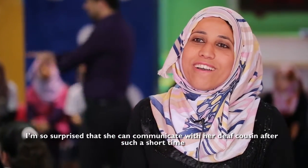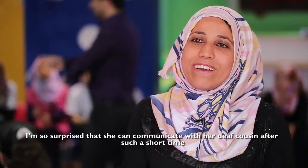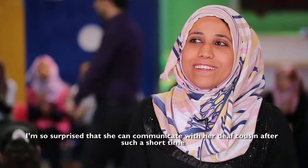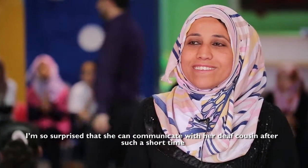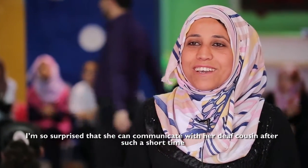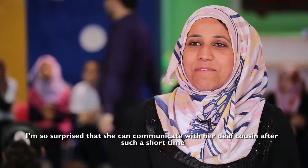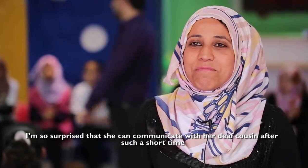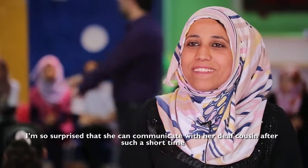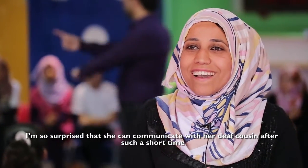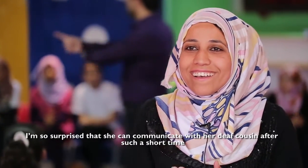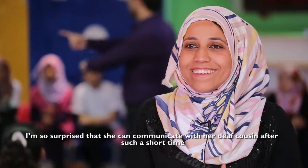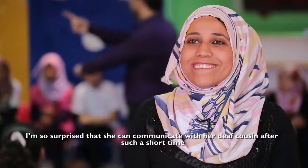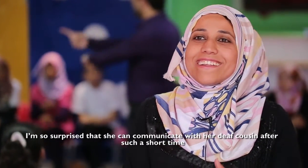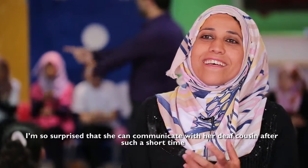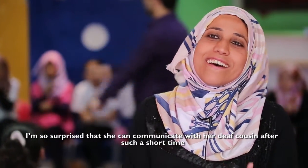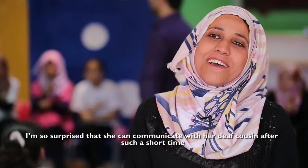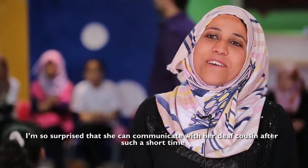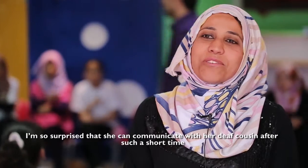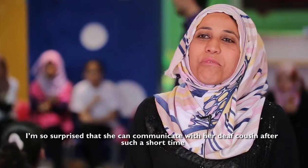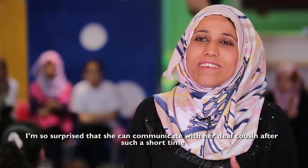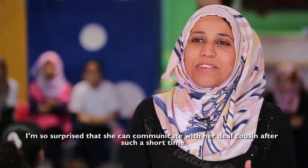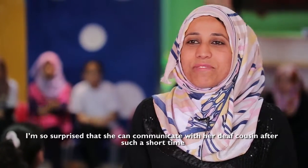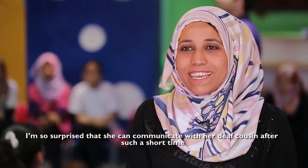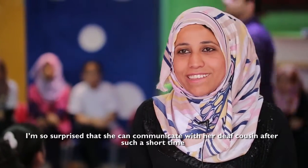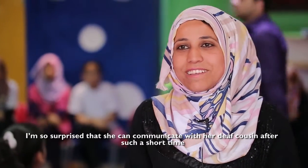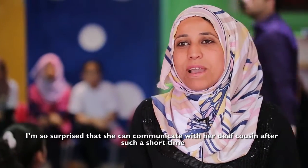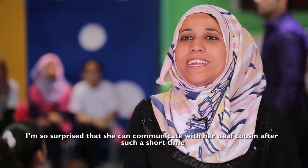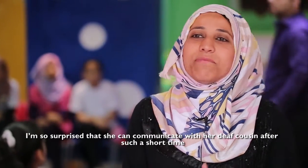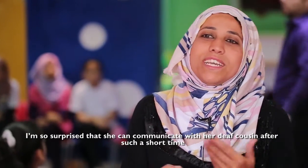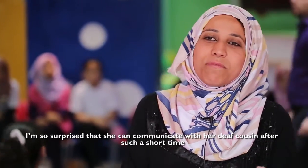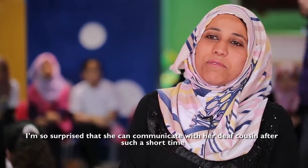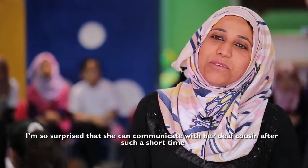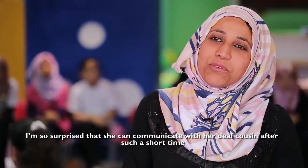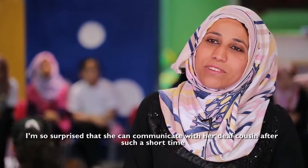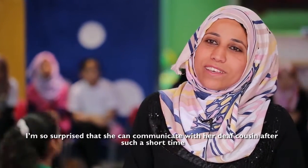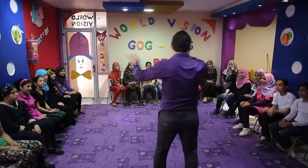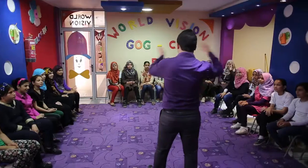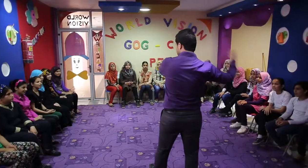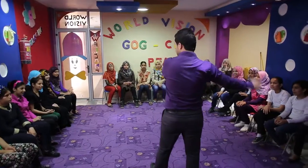فأنا استغربت منها إنها صارت ها تتواصل وتحكي زي ما إحنا بنحكي مع ابن أختي.